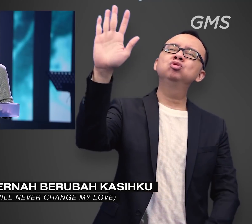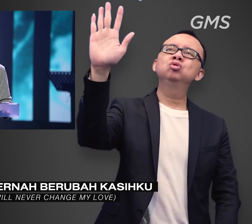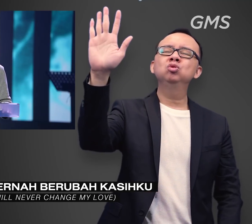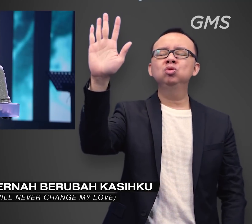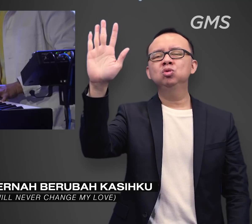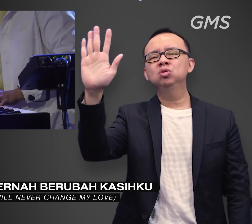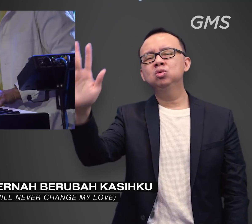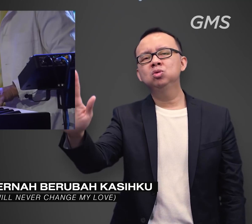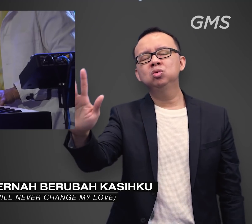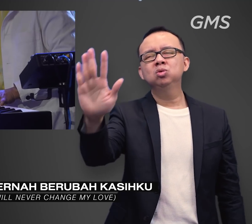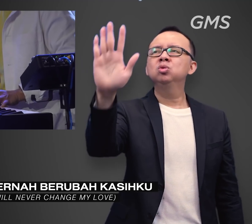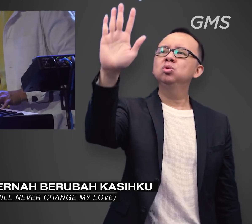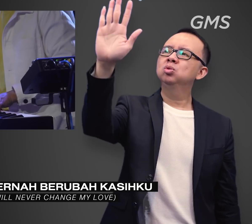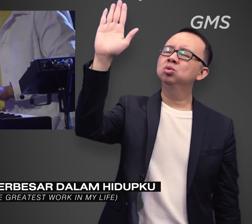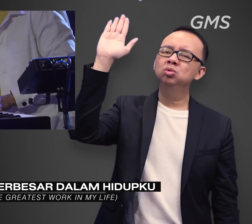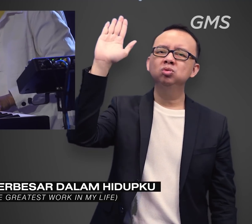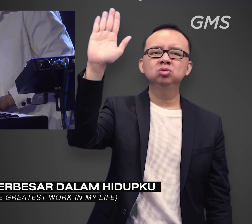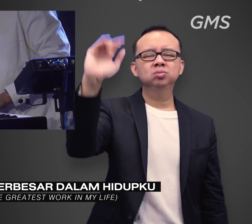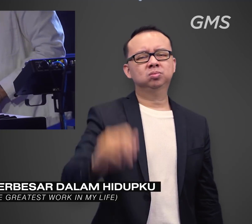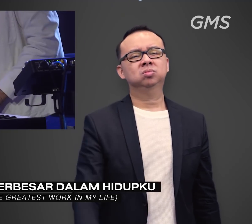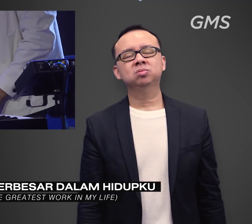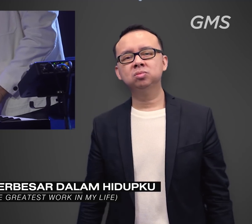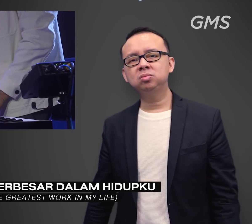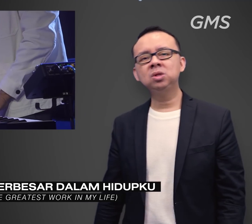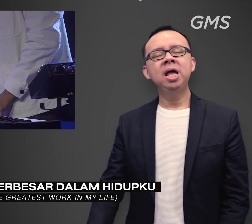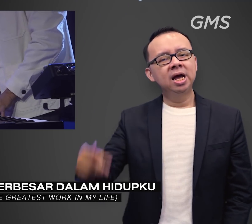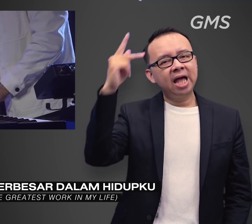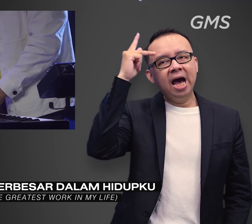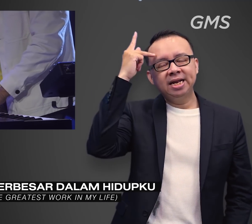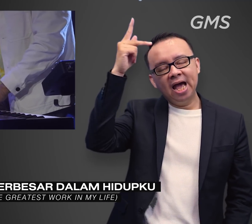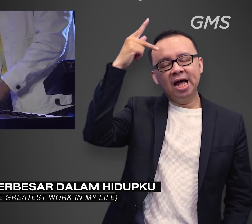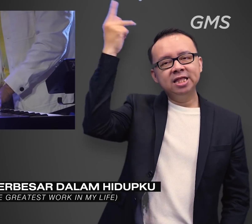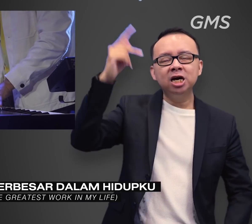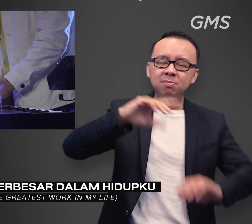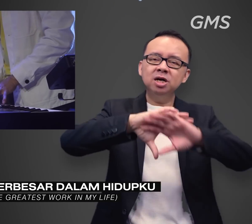kasih-Mu. Katakan, karya terbesar dalam hidupku, karya